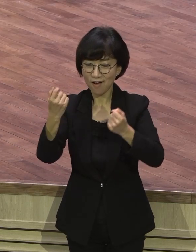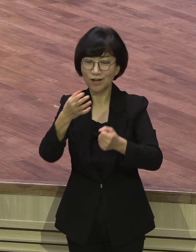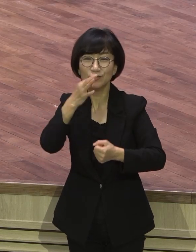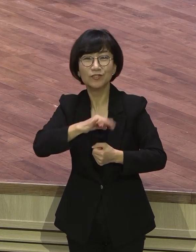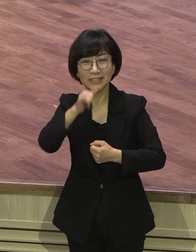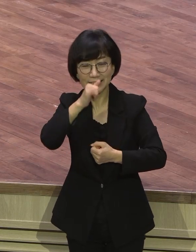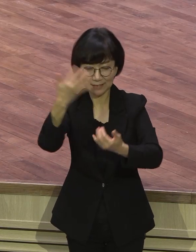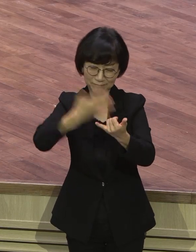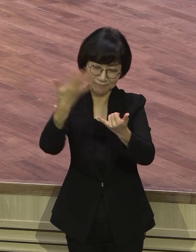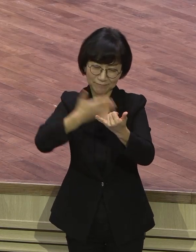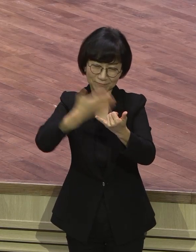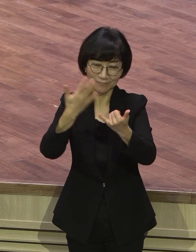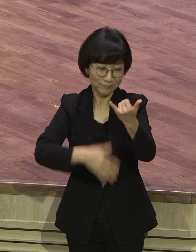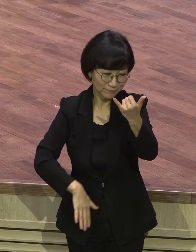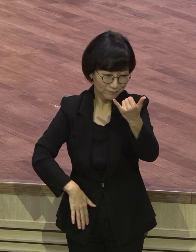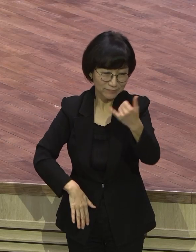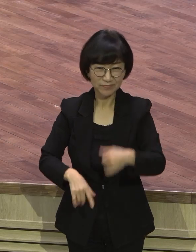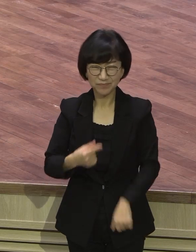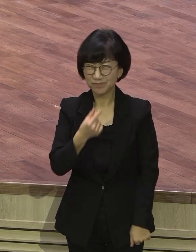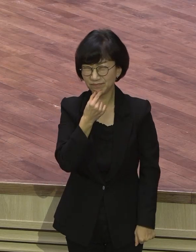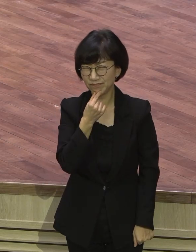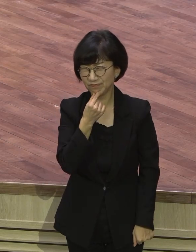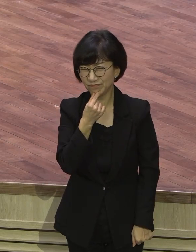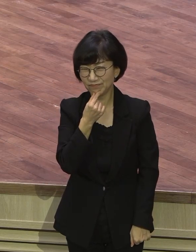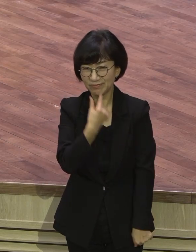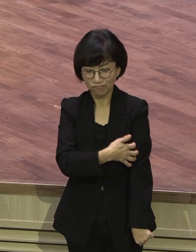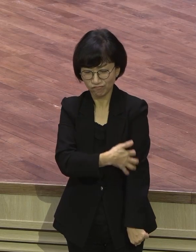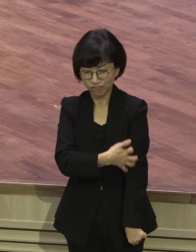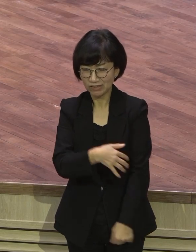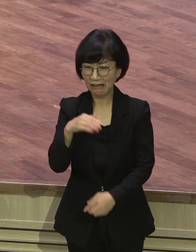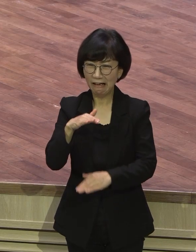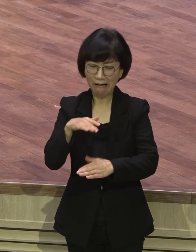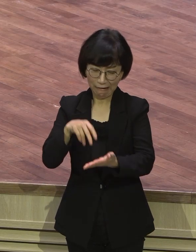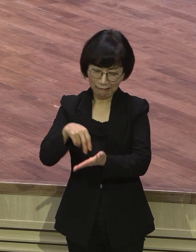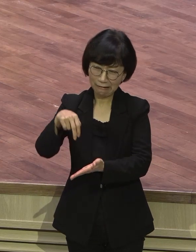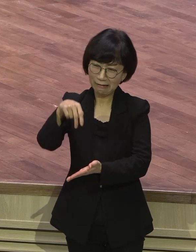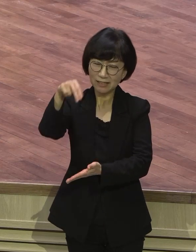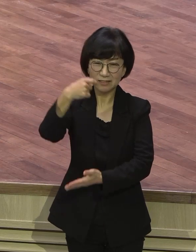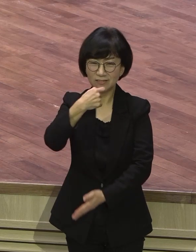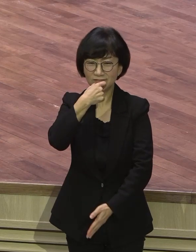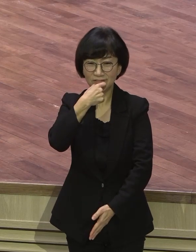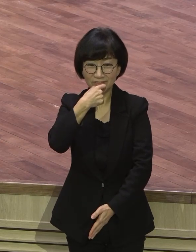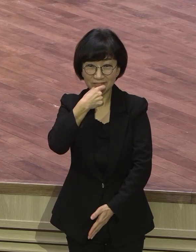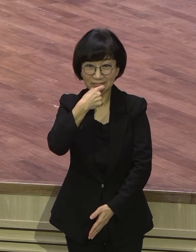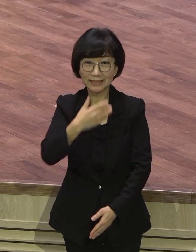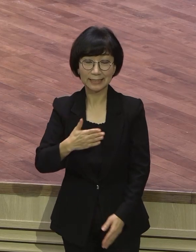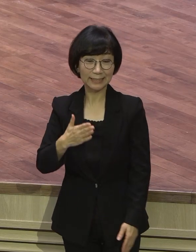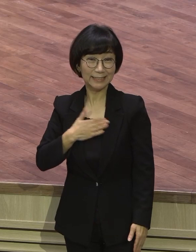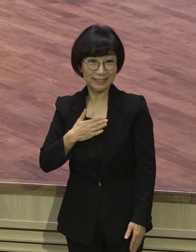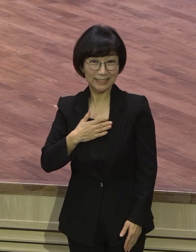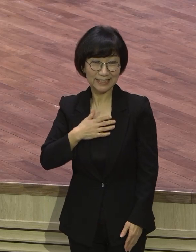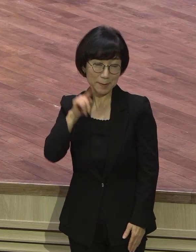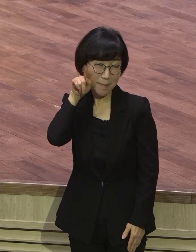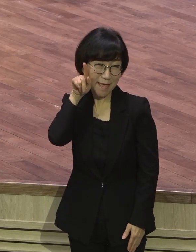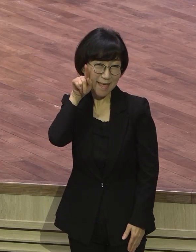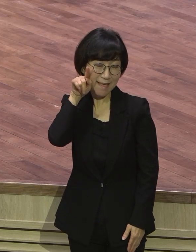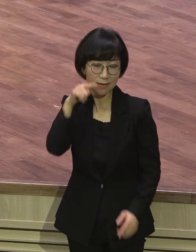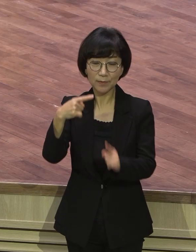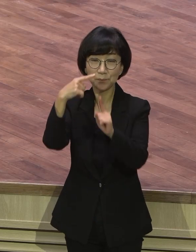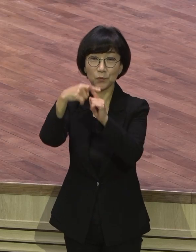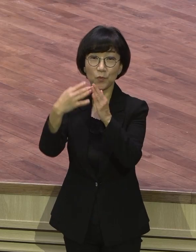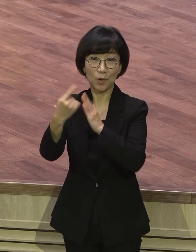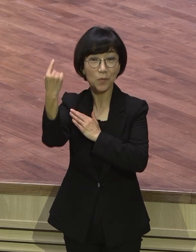알지요 아무도 안 올라가 저는 매일 출근하면 바로 뭘 또 마찬가지로